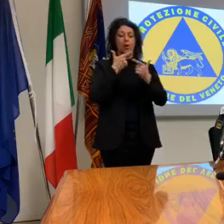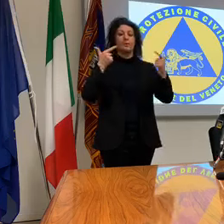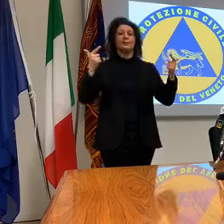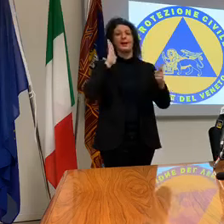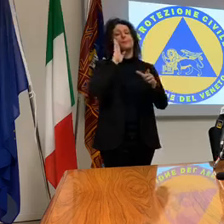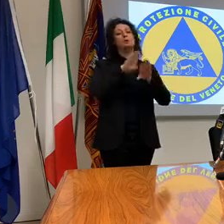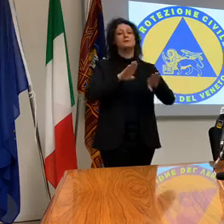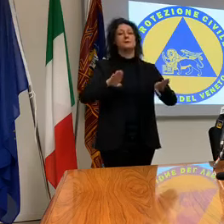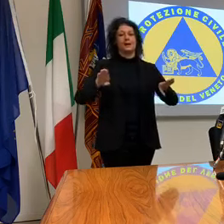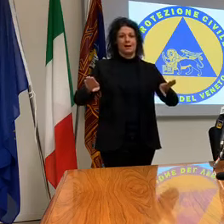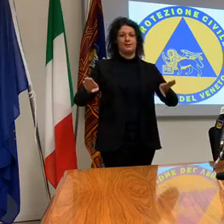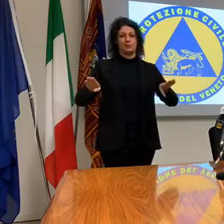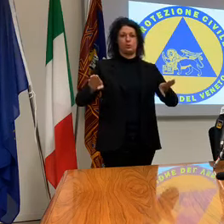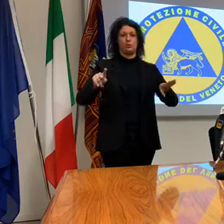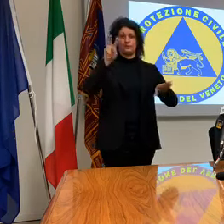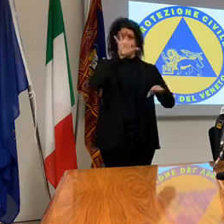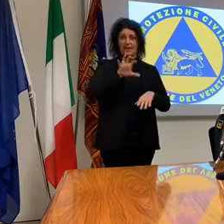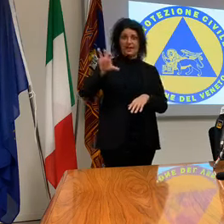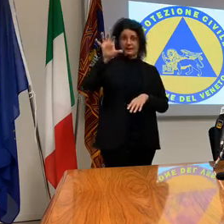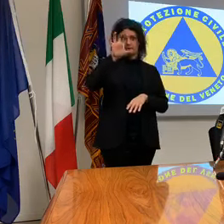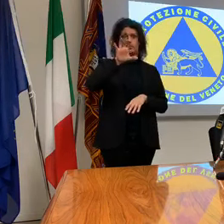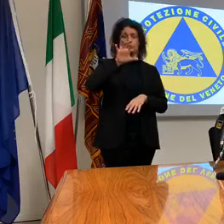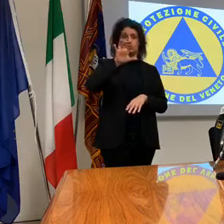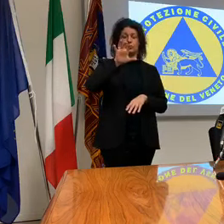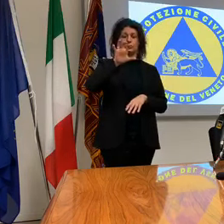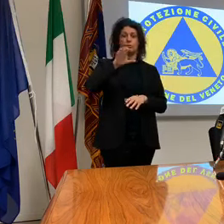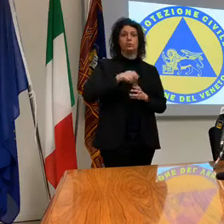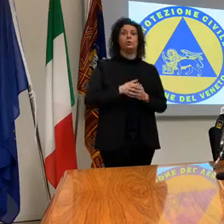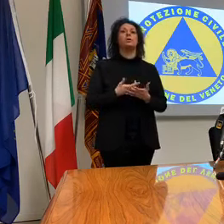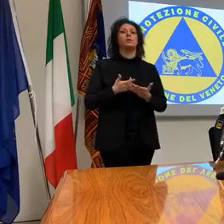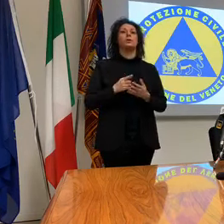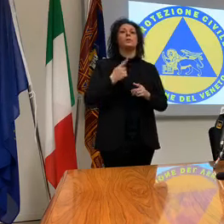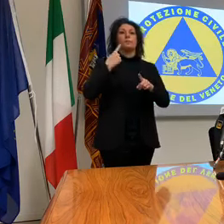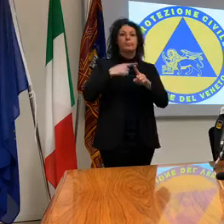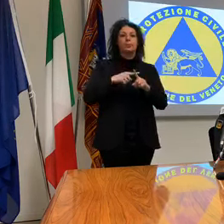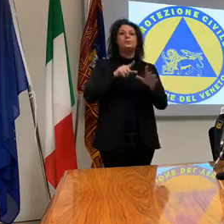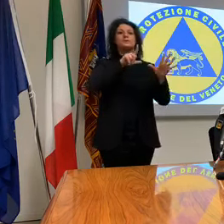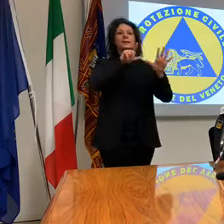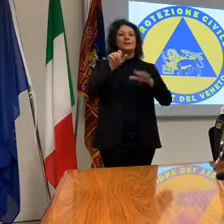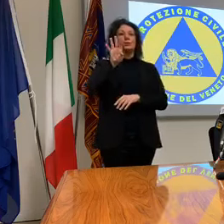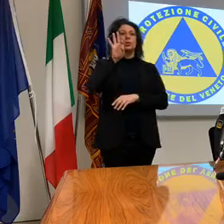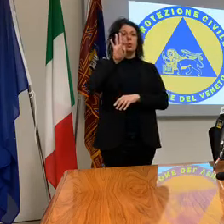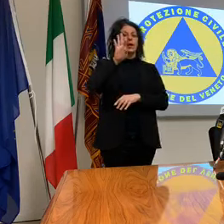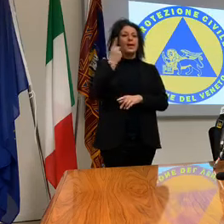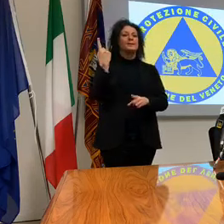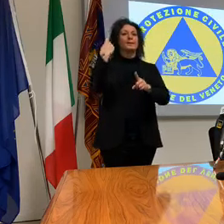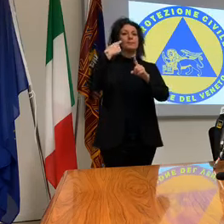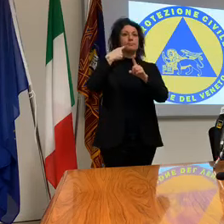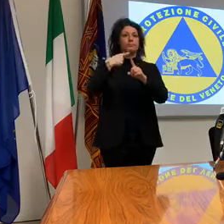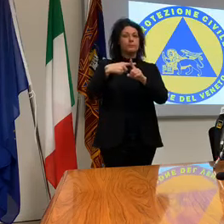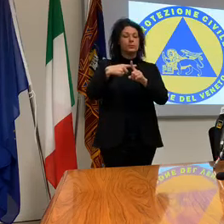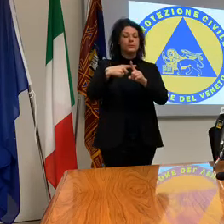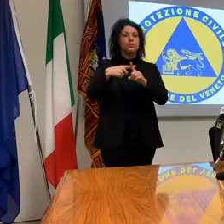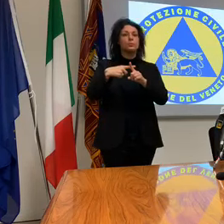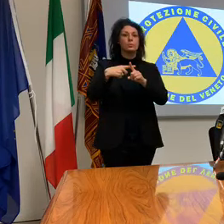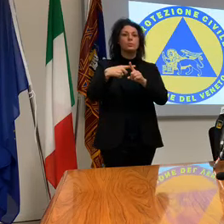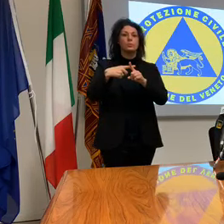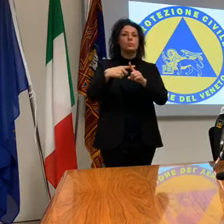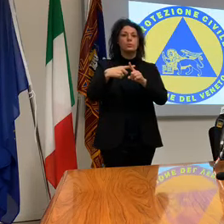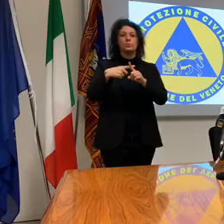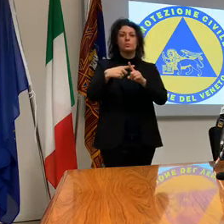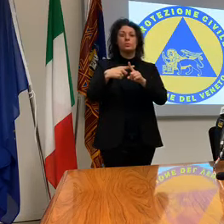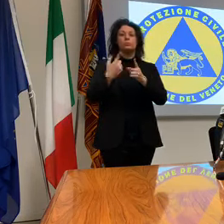prima in Veneto, c'erano anche questi 740 posti letto in più che sarebbero stati attivati e